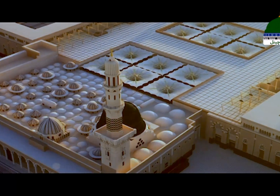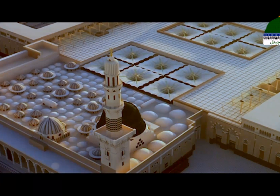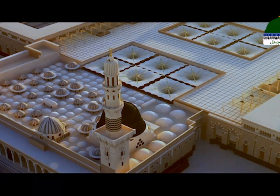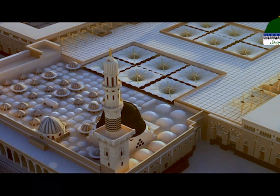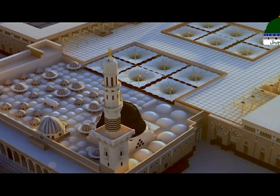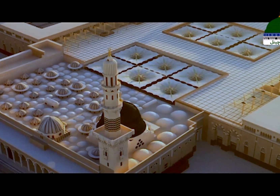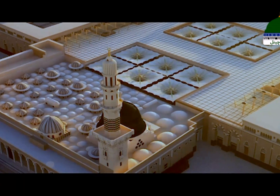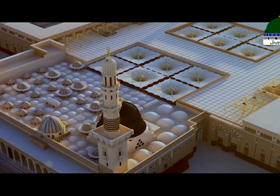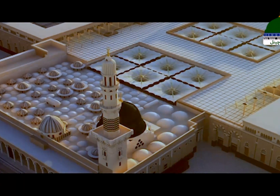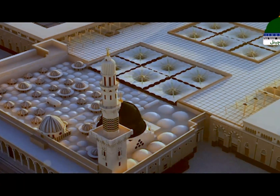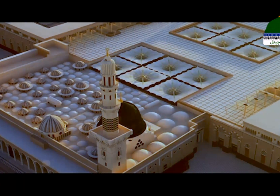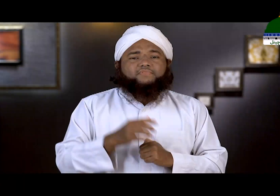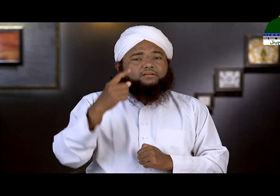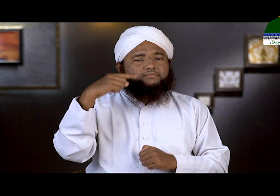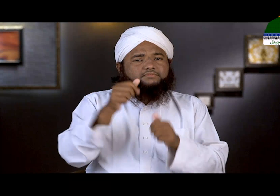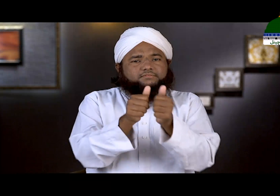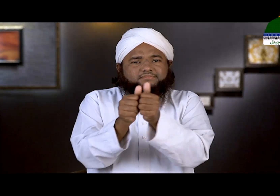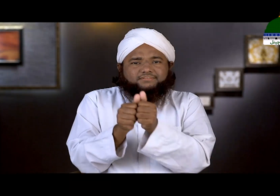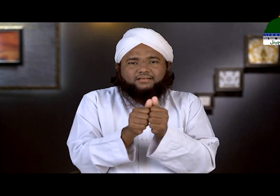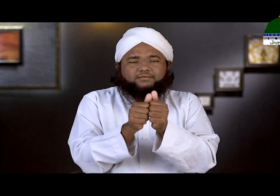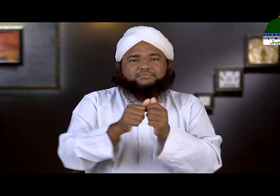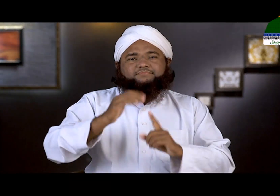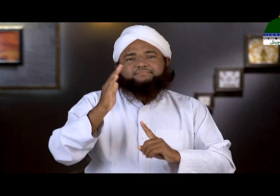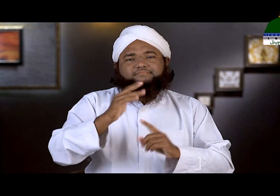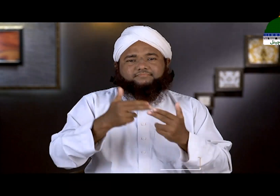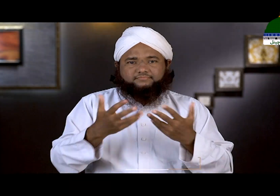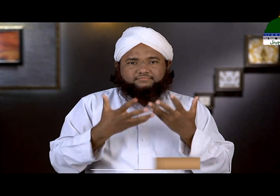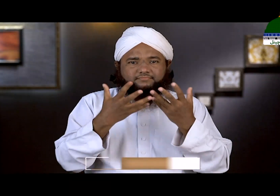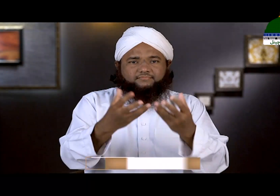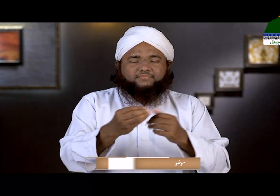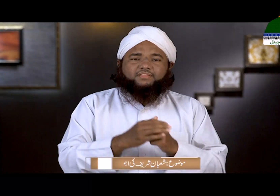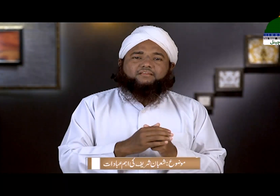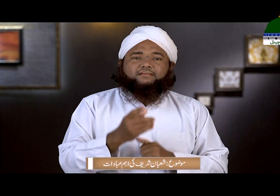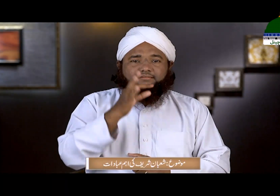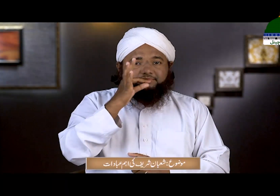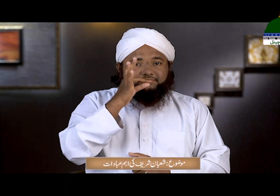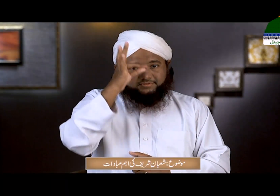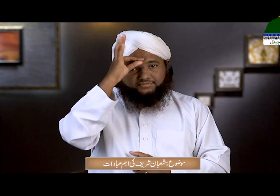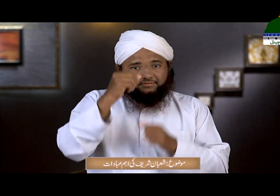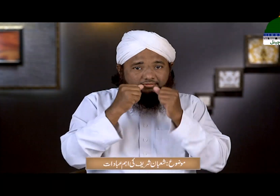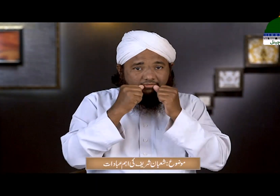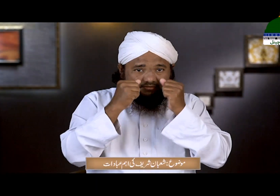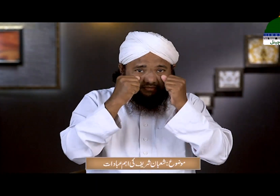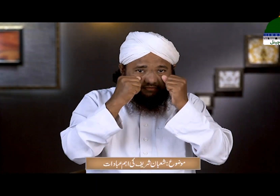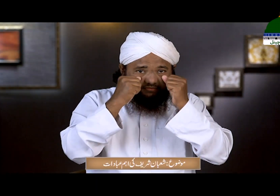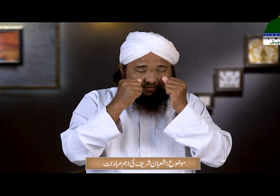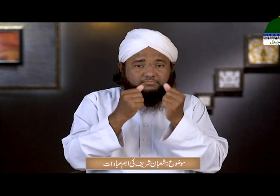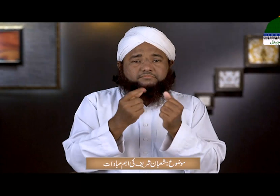علیہ محمد۔ حضرت عبداللہ بن عمر رضی اللہ عنہ سے روایت ہے کہ غیب جاننے والے نبی صلی اللہ علیہ